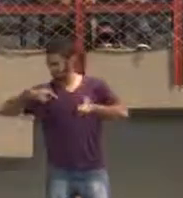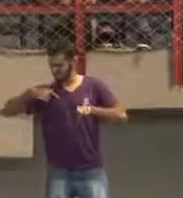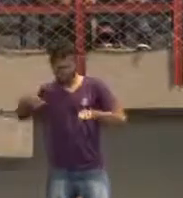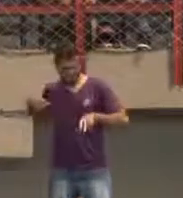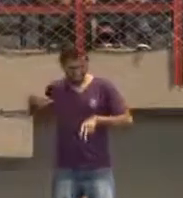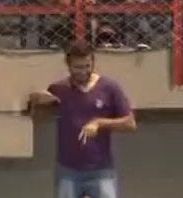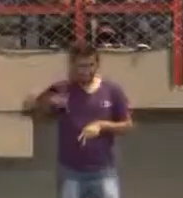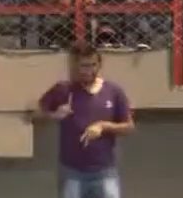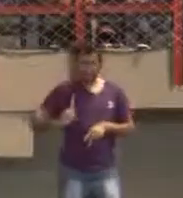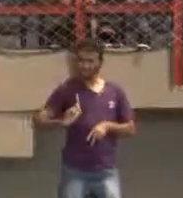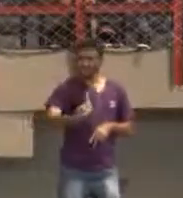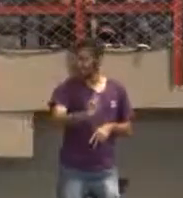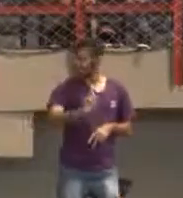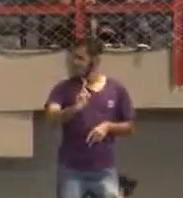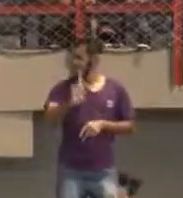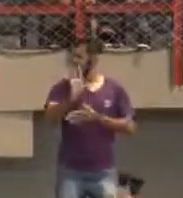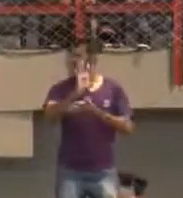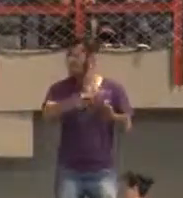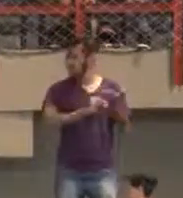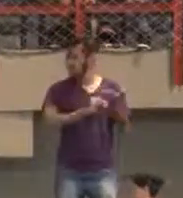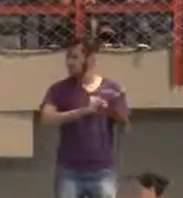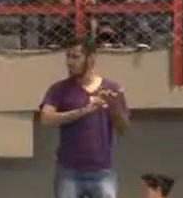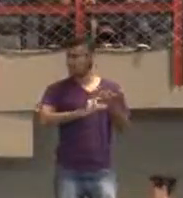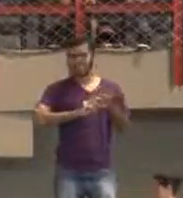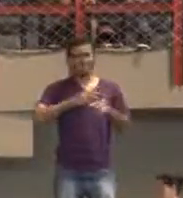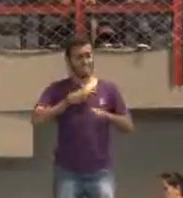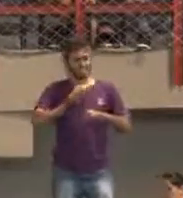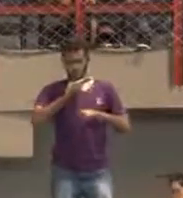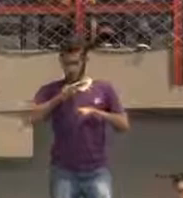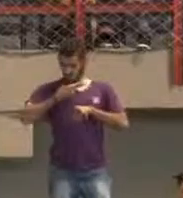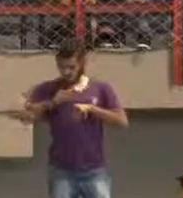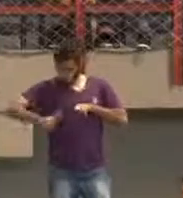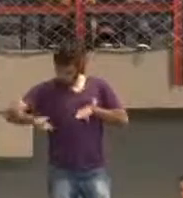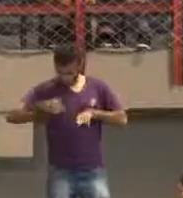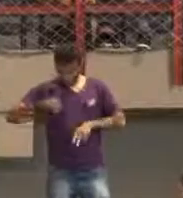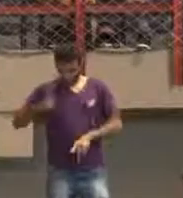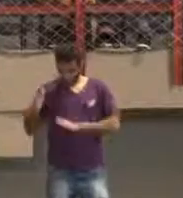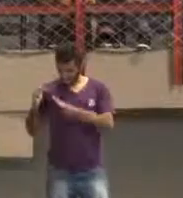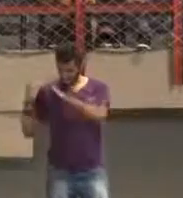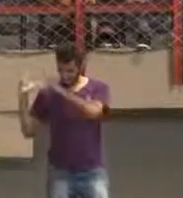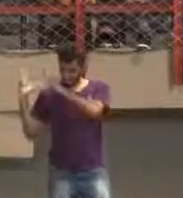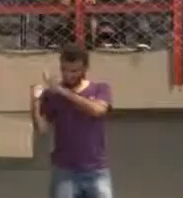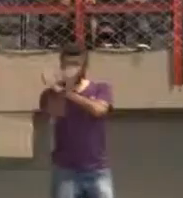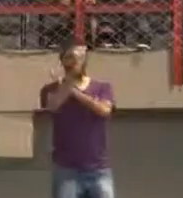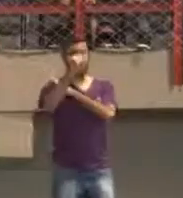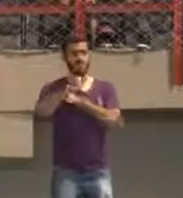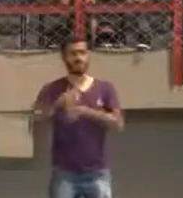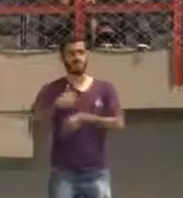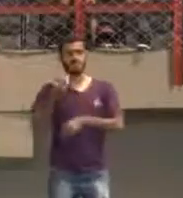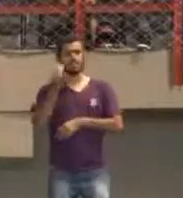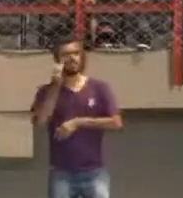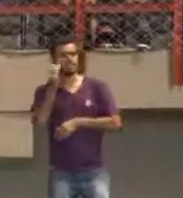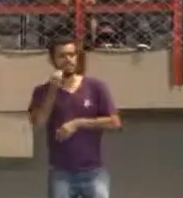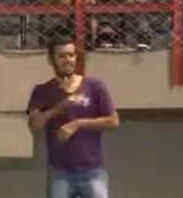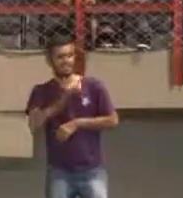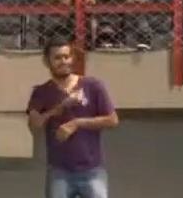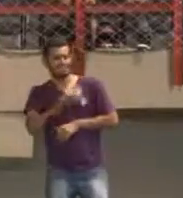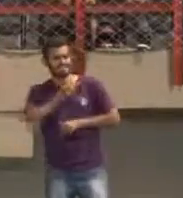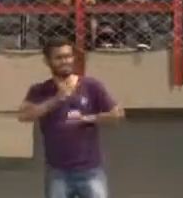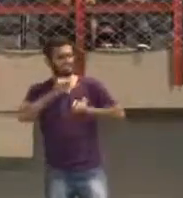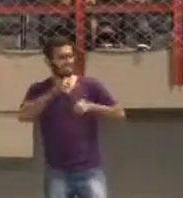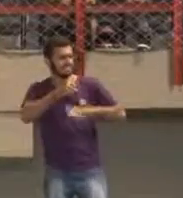de Francisco de Assis, sai nu de casa, sem nada, e vai tentar a vida sozinho, abandona